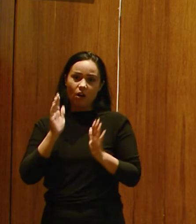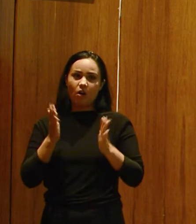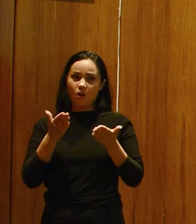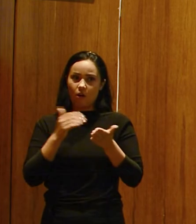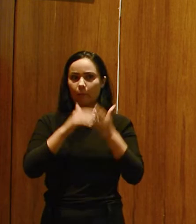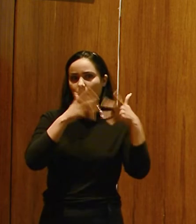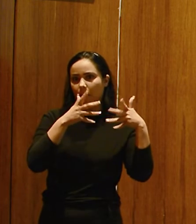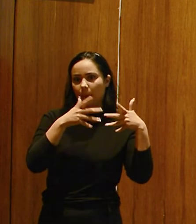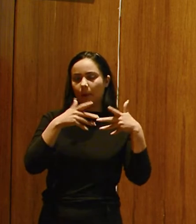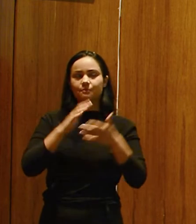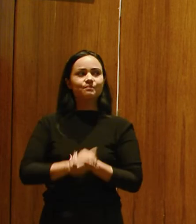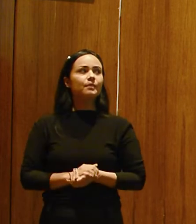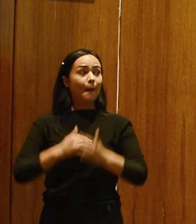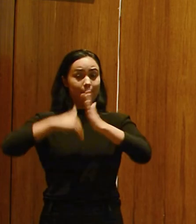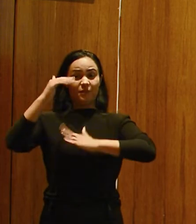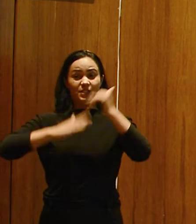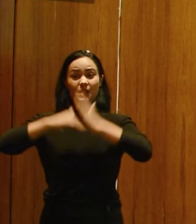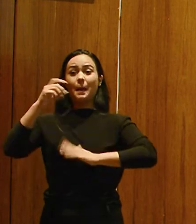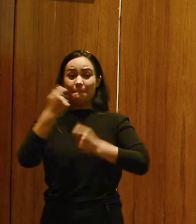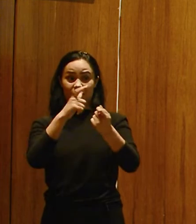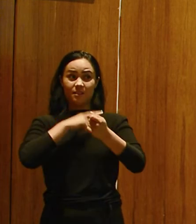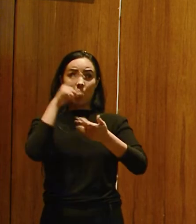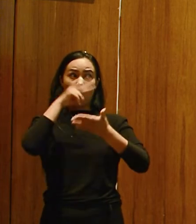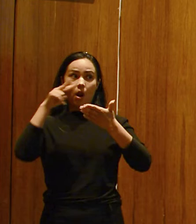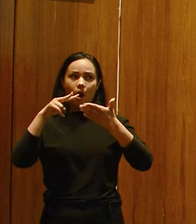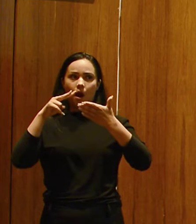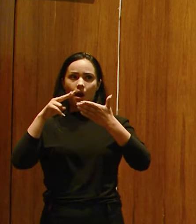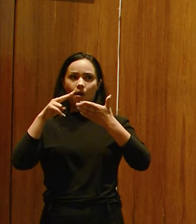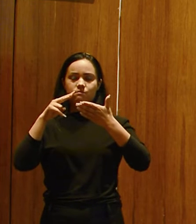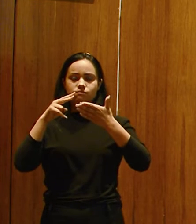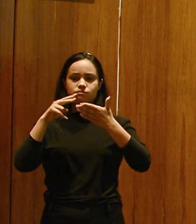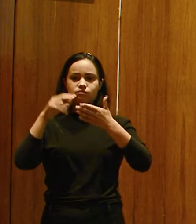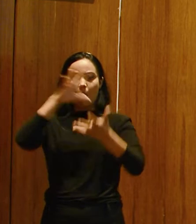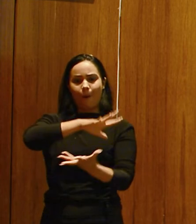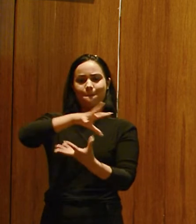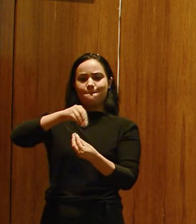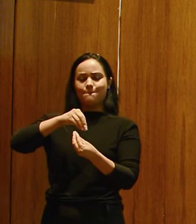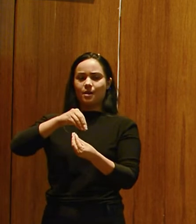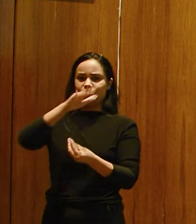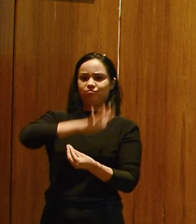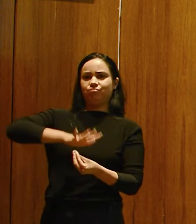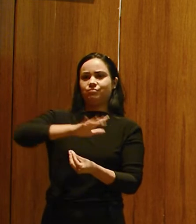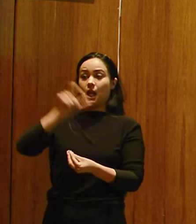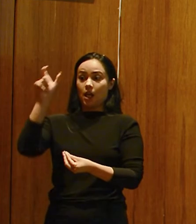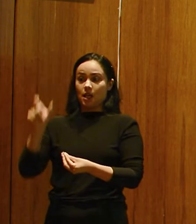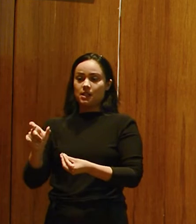agora? O profissional tem que ter um olhar holístico, um olhar global sobre esse